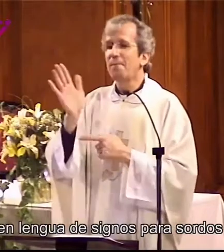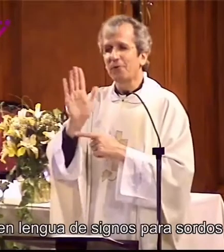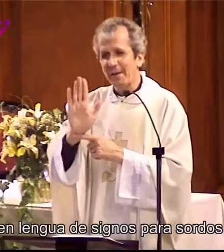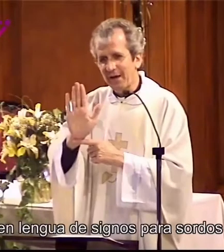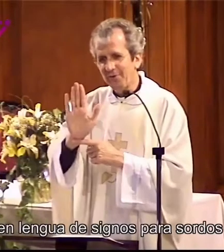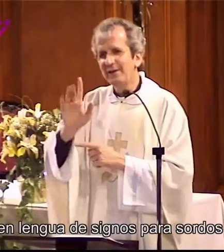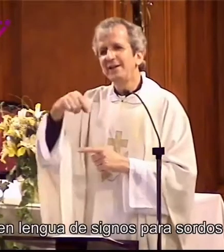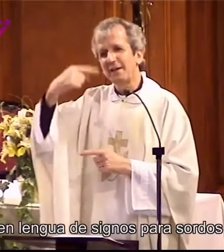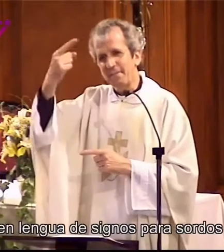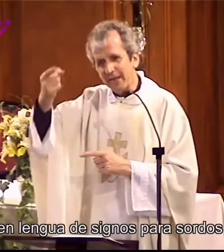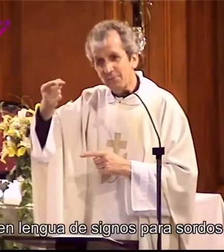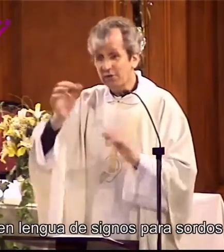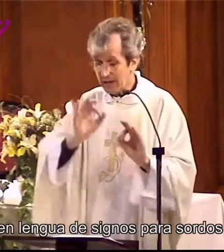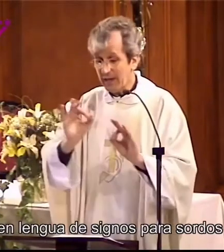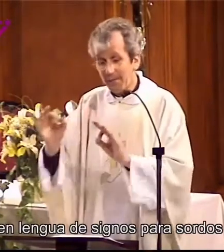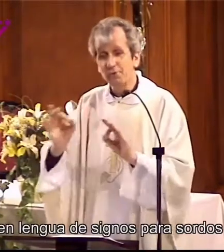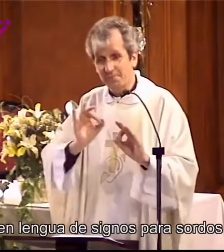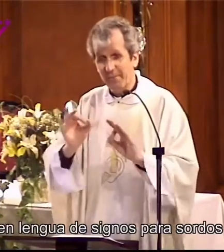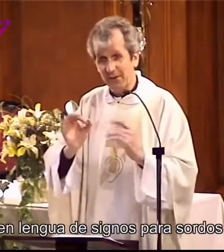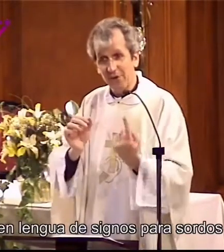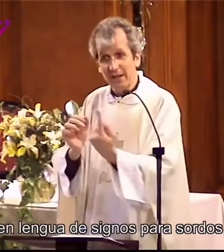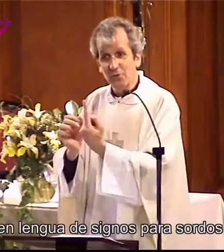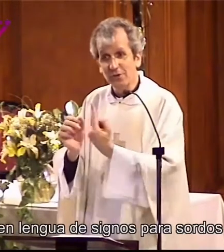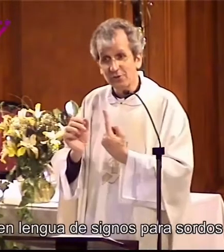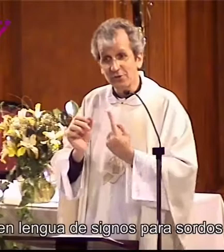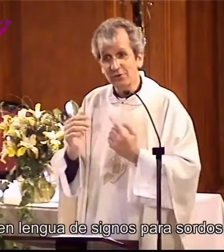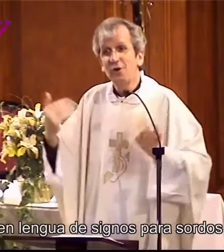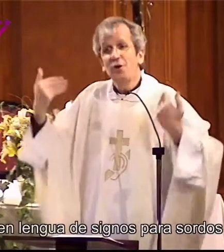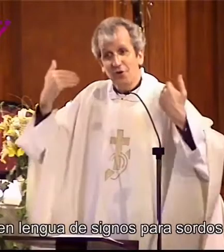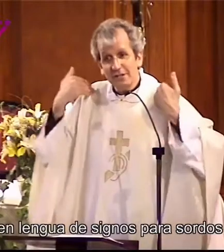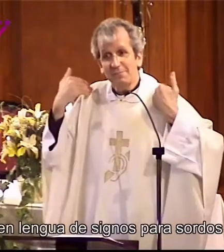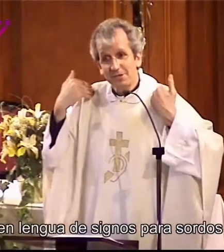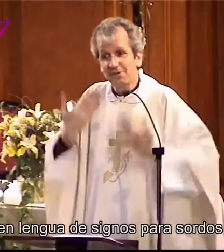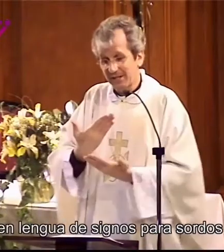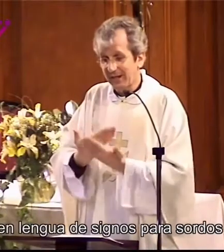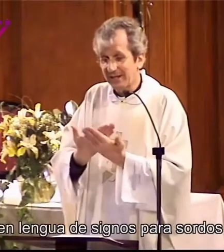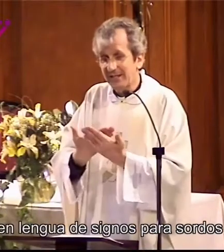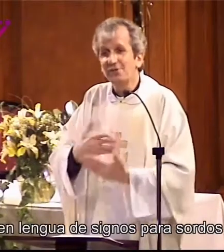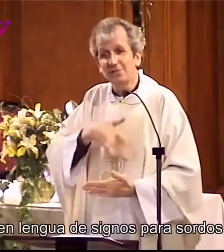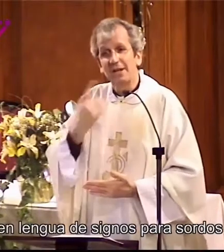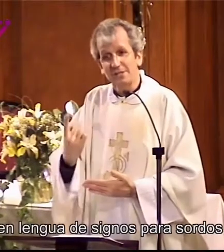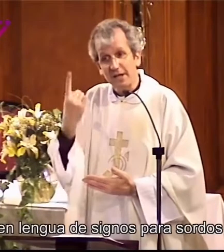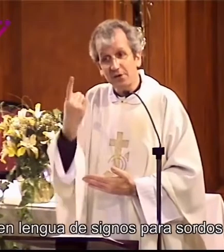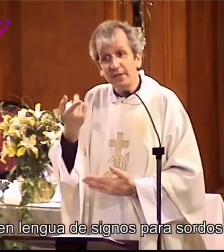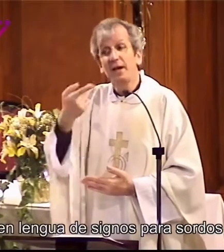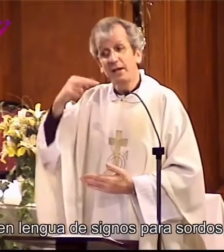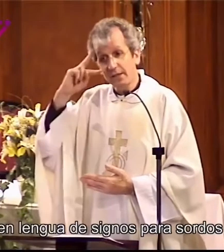proclamado que empezaremos y que ya vamos preparando cada uno de nosotros con esa misión de ser testigos de la misericordia y de